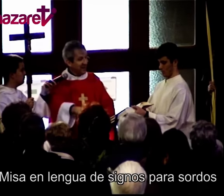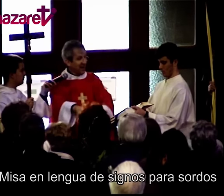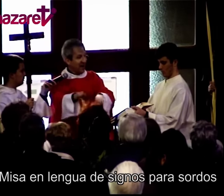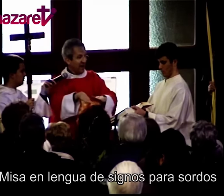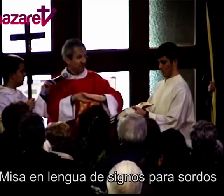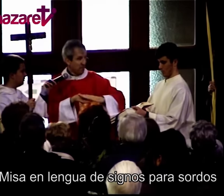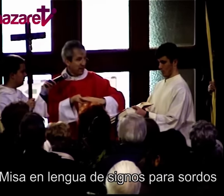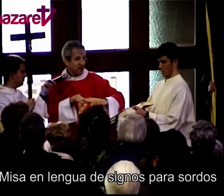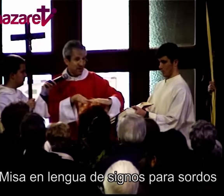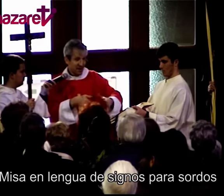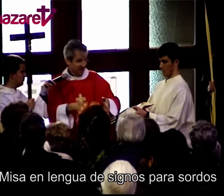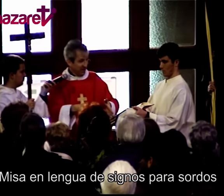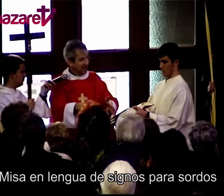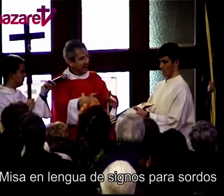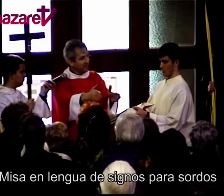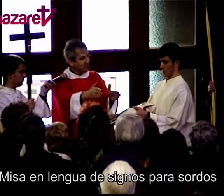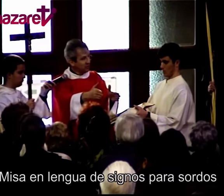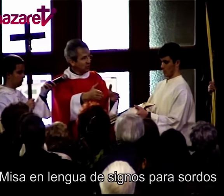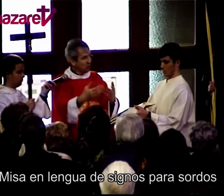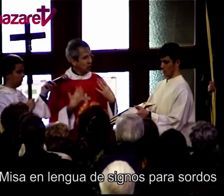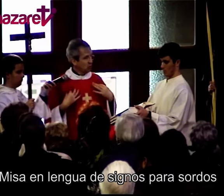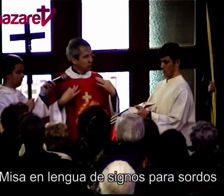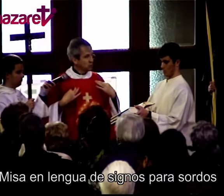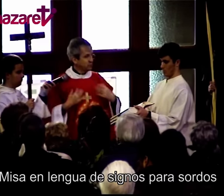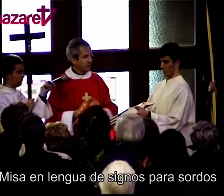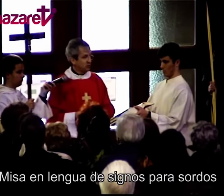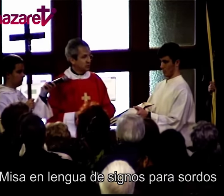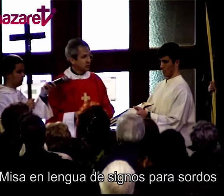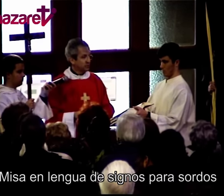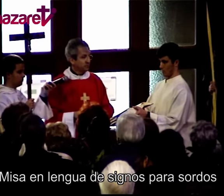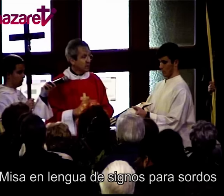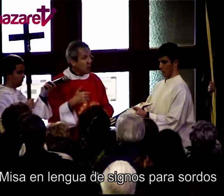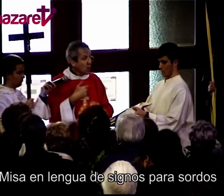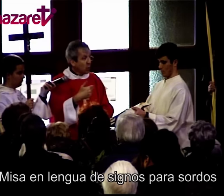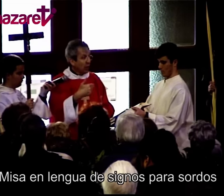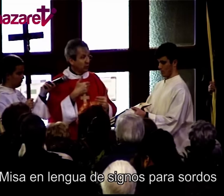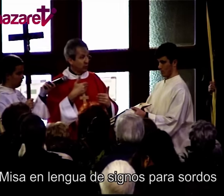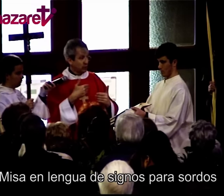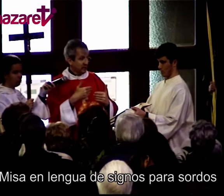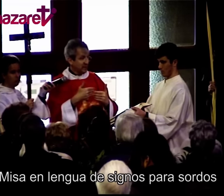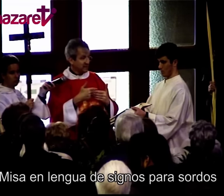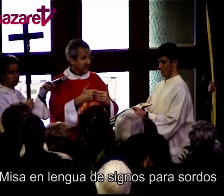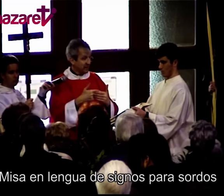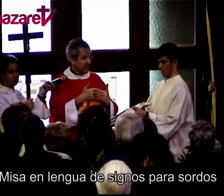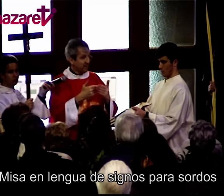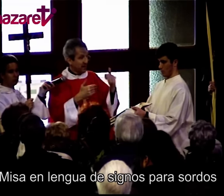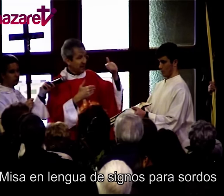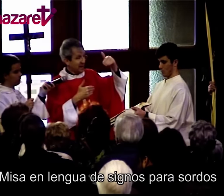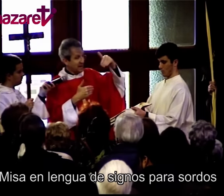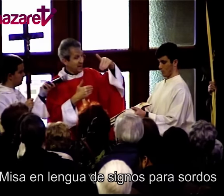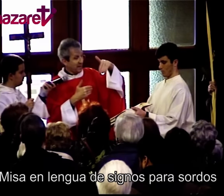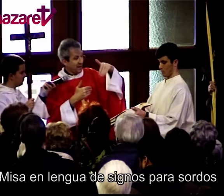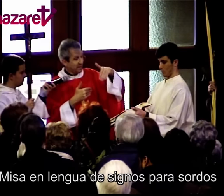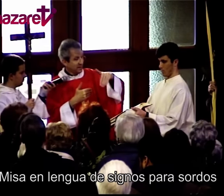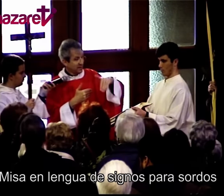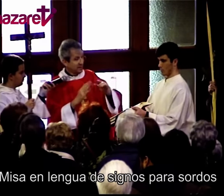gente alfombraba el camino con sus mantos. cuando ya se acercaba